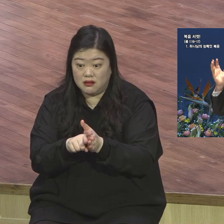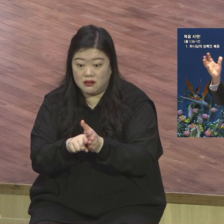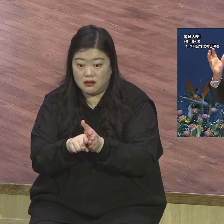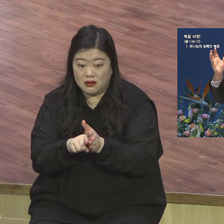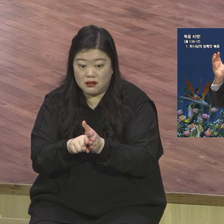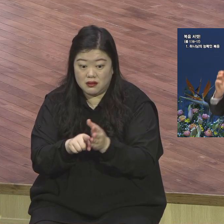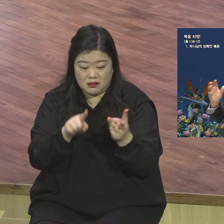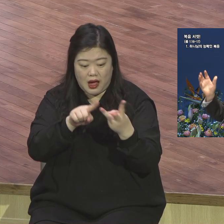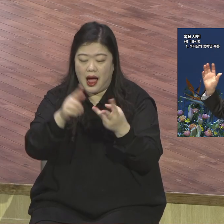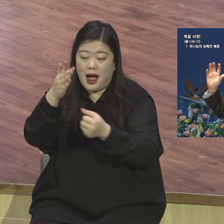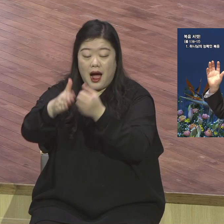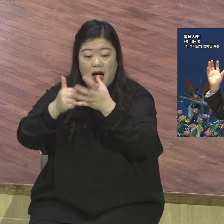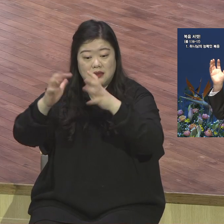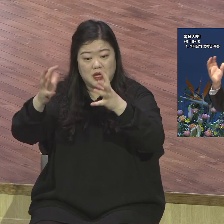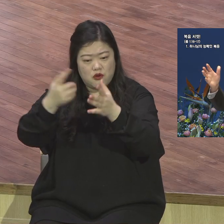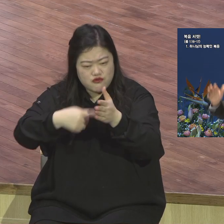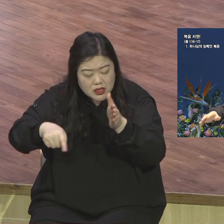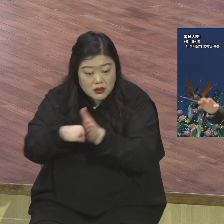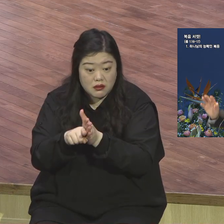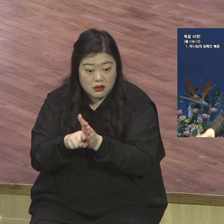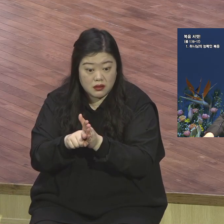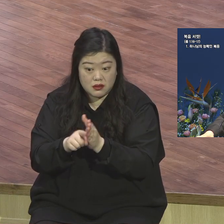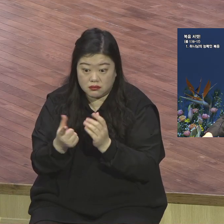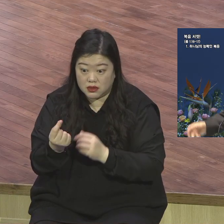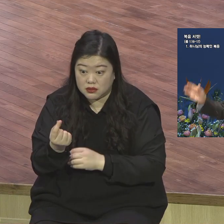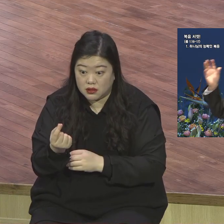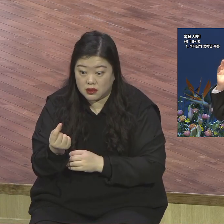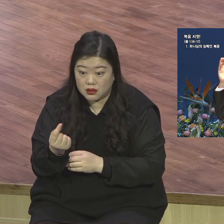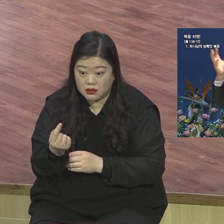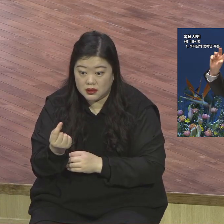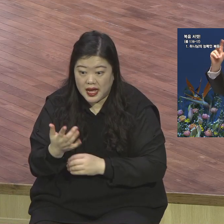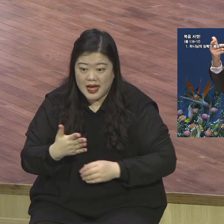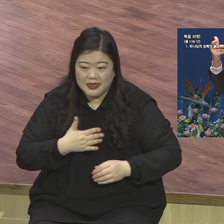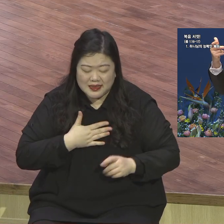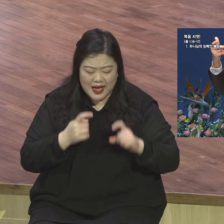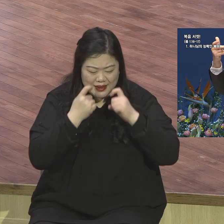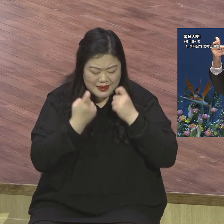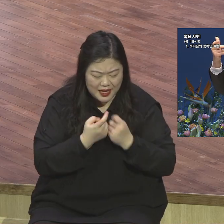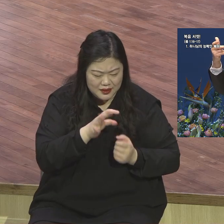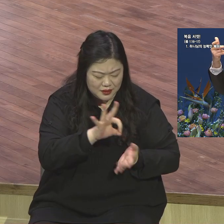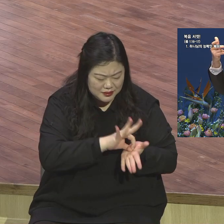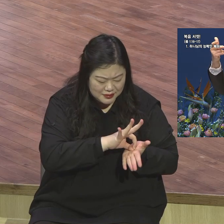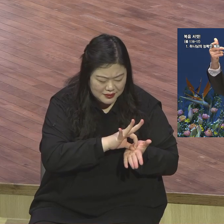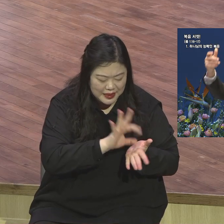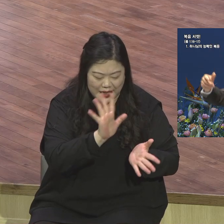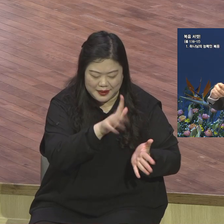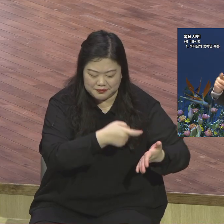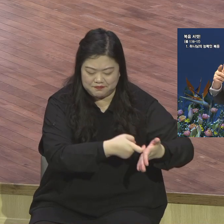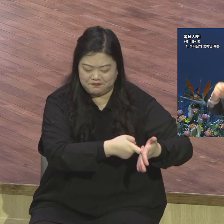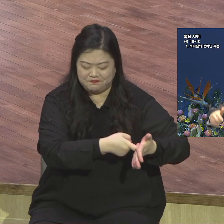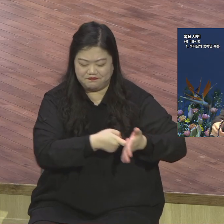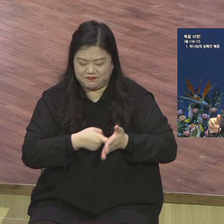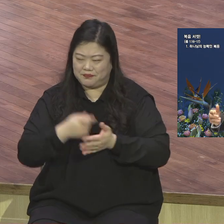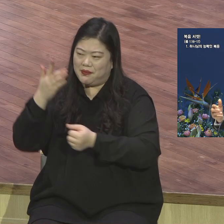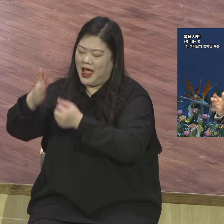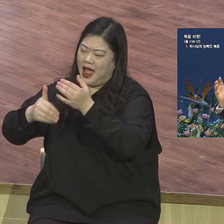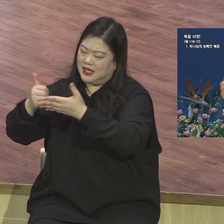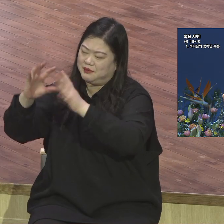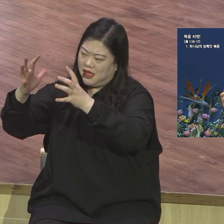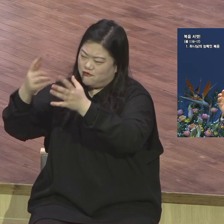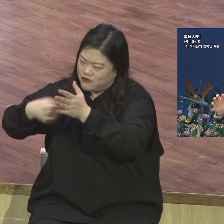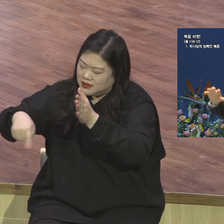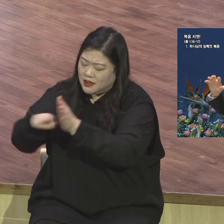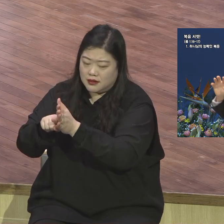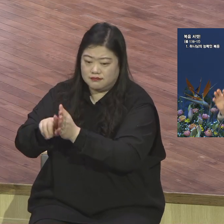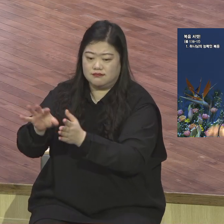하나님 나라를 위해서 내가 하나 물질을 들었다. 썩을 것을 가지고 썩지 않을 것으로 바꿔버린 거예요. 아멘. 여러분